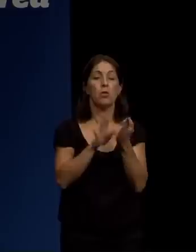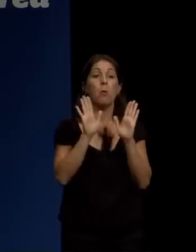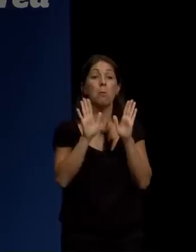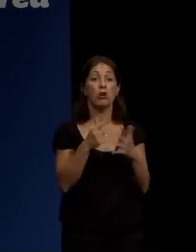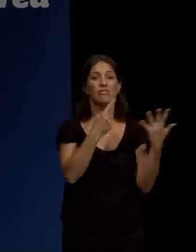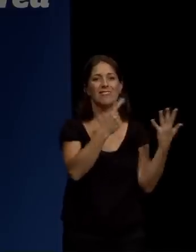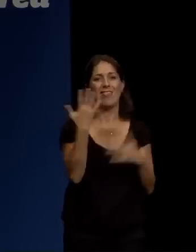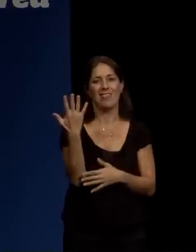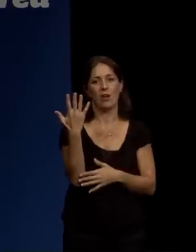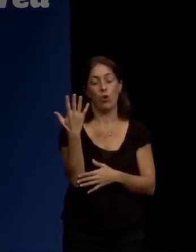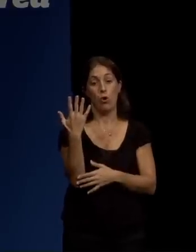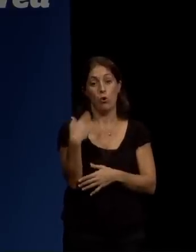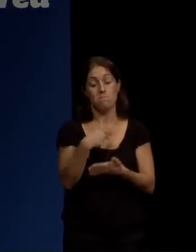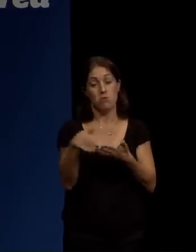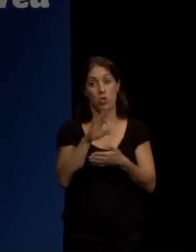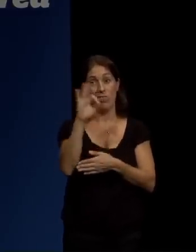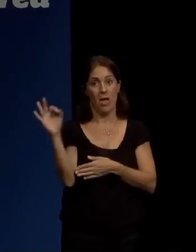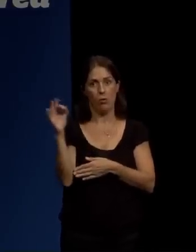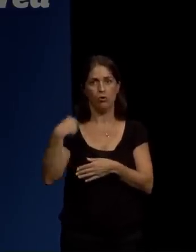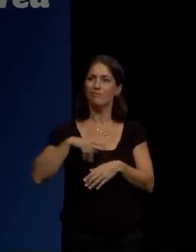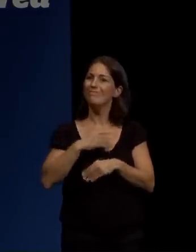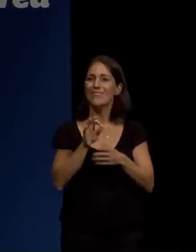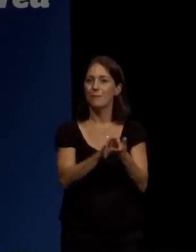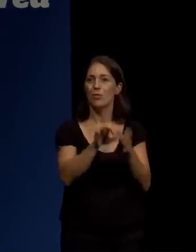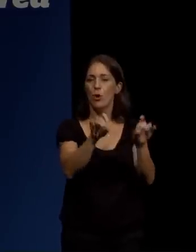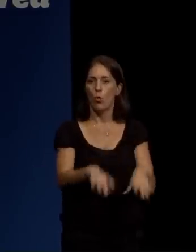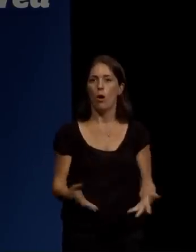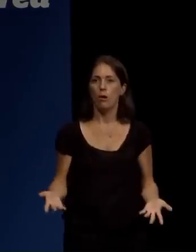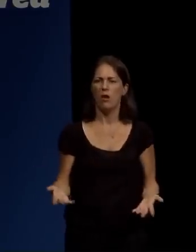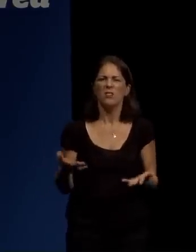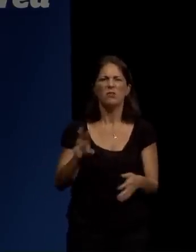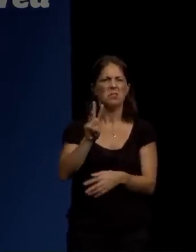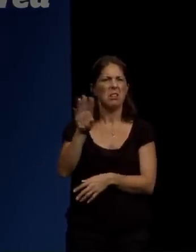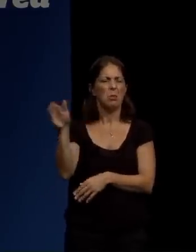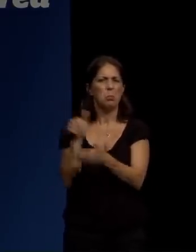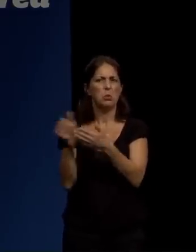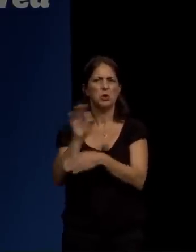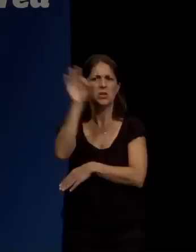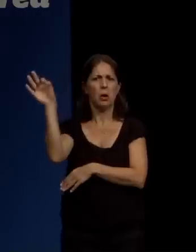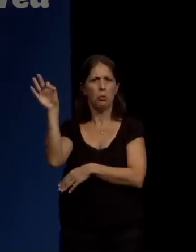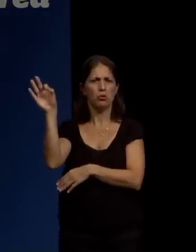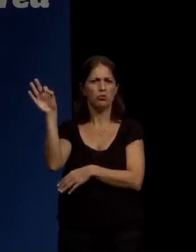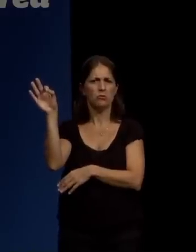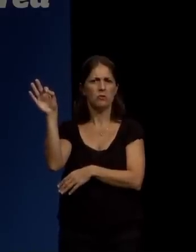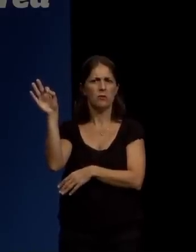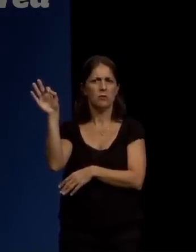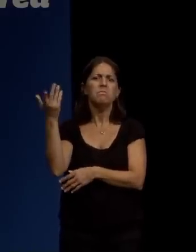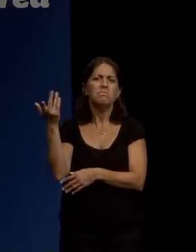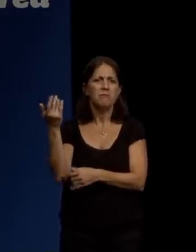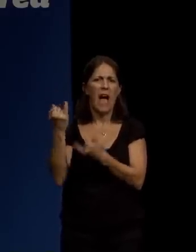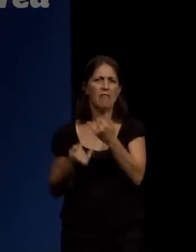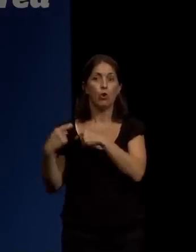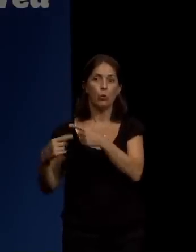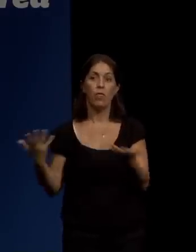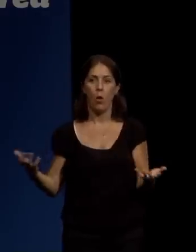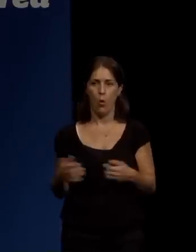euros. A costa de quen salen eses 35 millóns cos que se queda a empresa? A costa de dúas cousas.